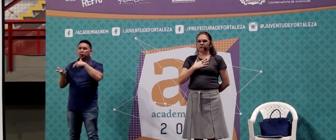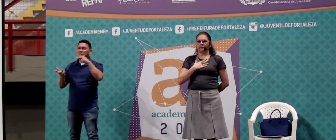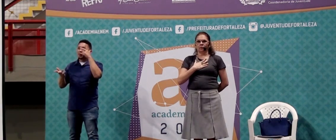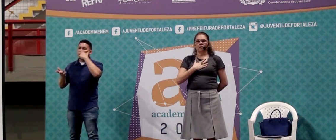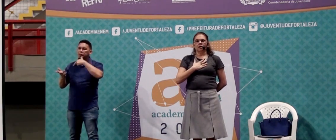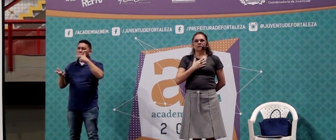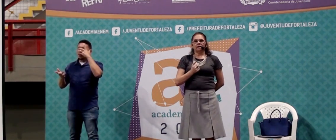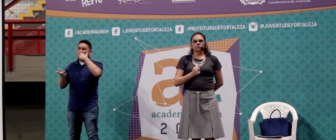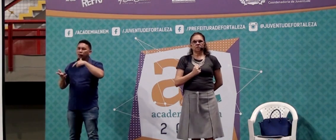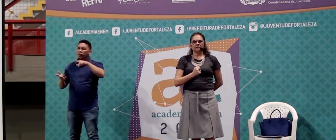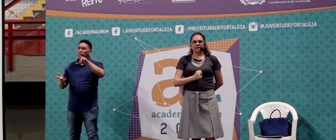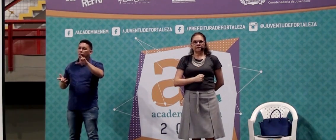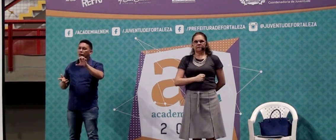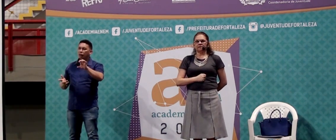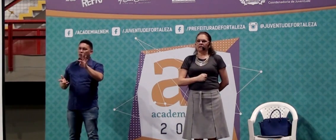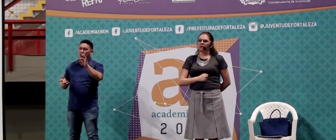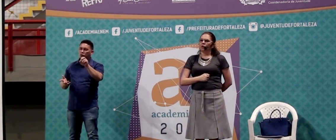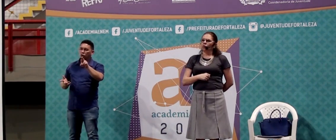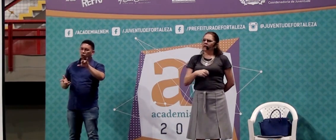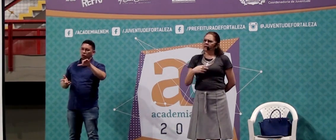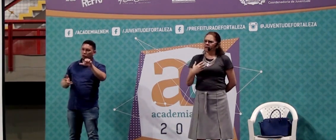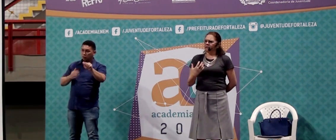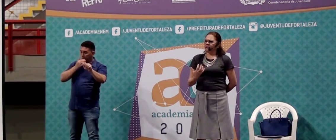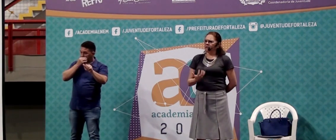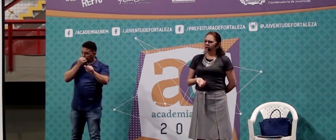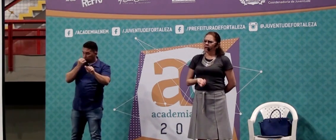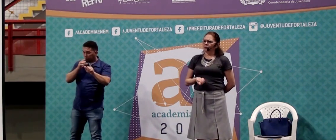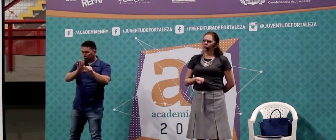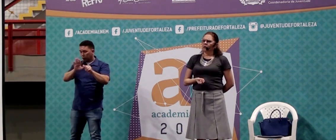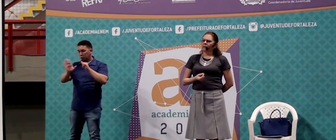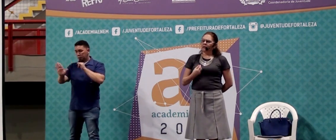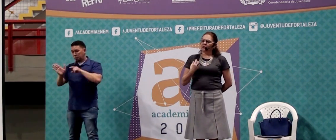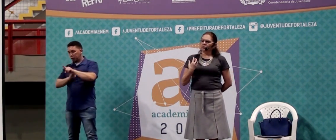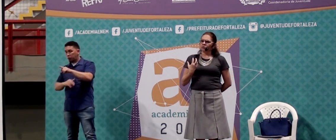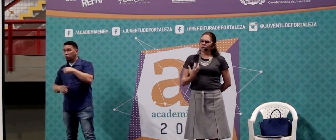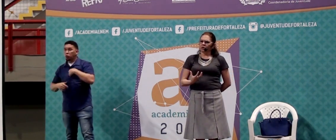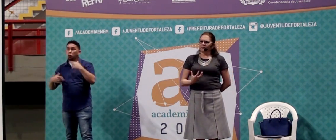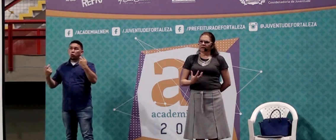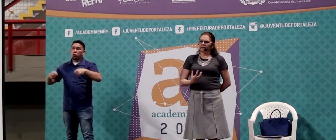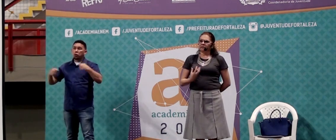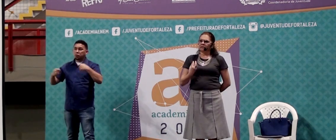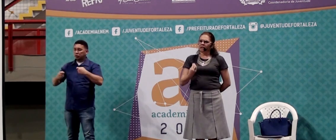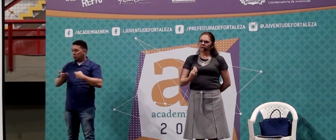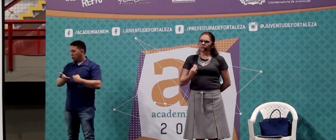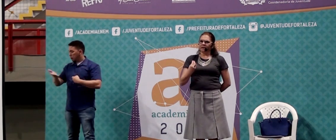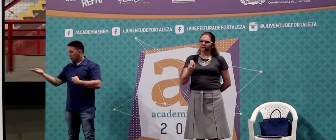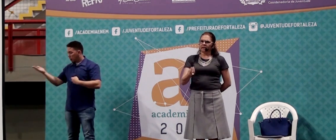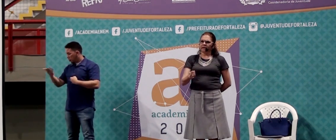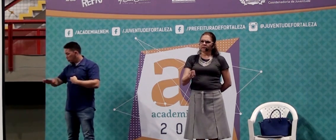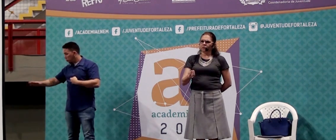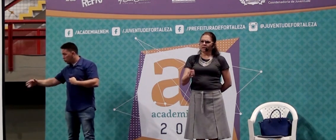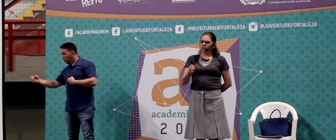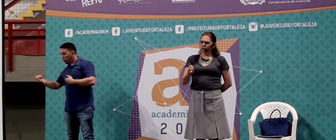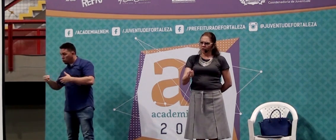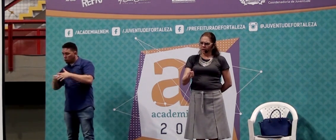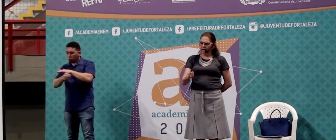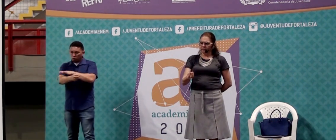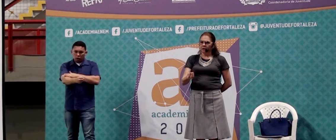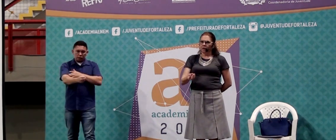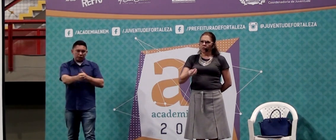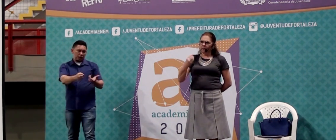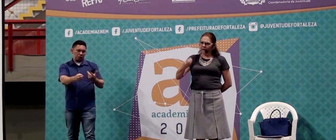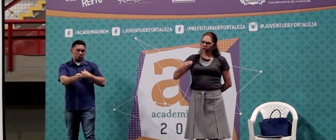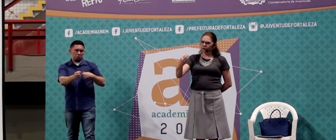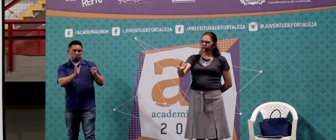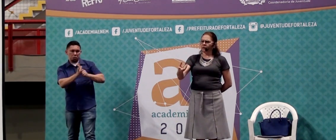dar um exemplo. Se eu dissesse assim, o que é necessário para que os jovens tenham acesso às